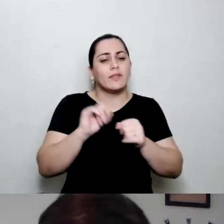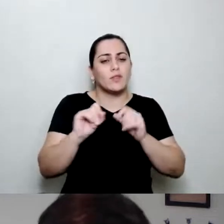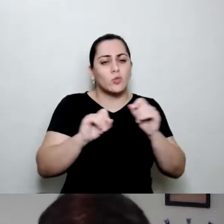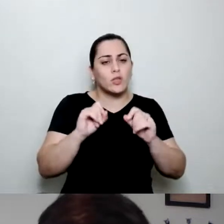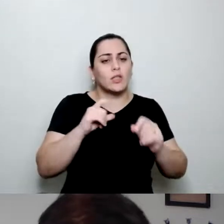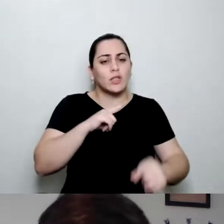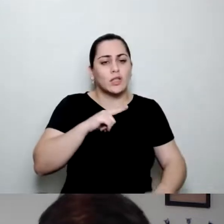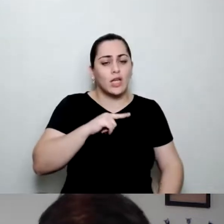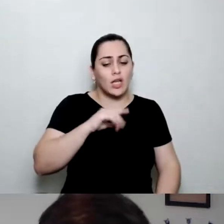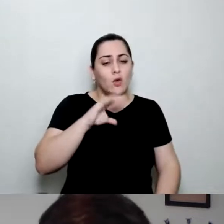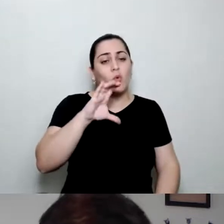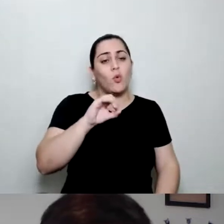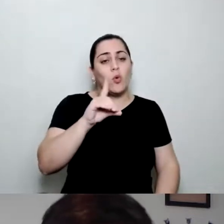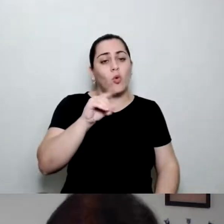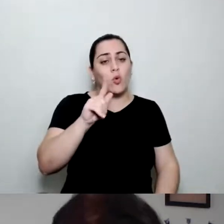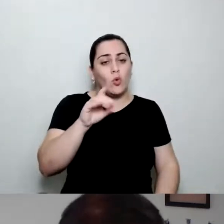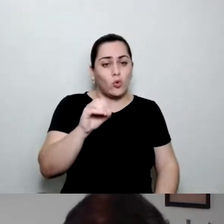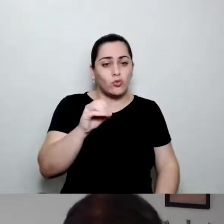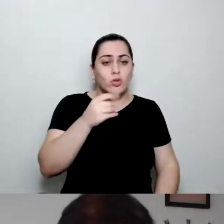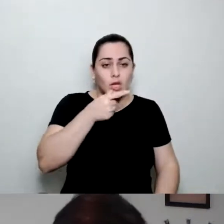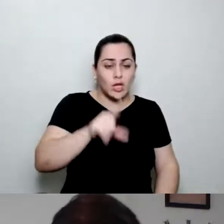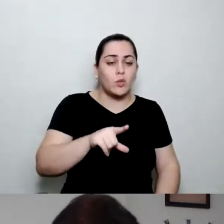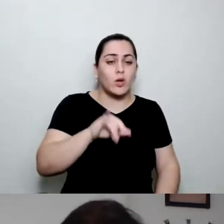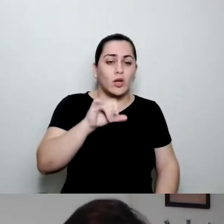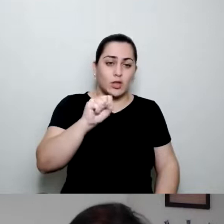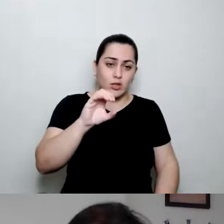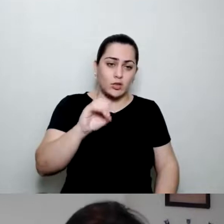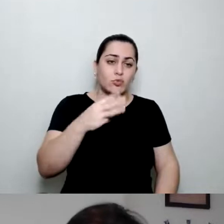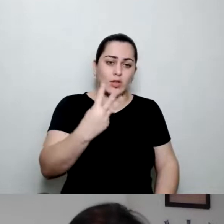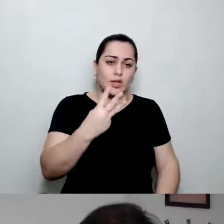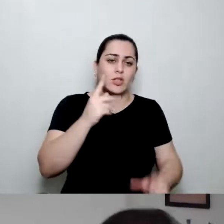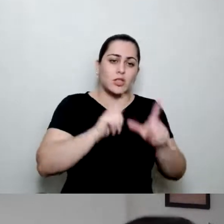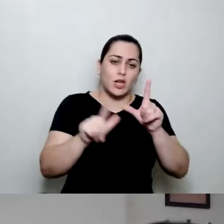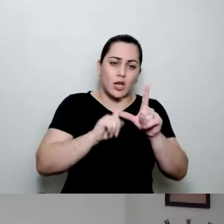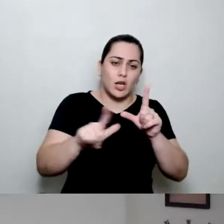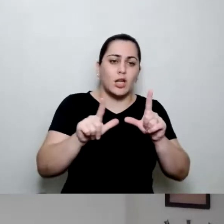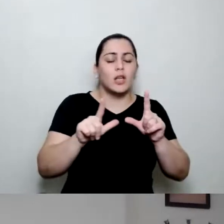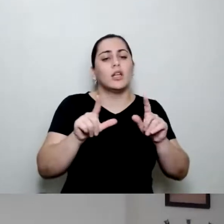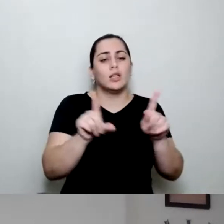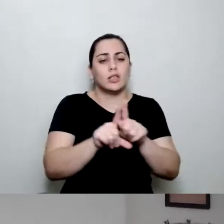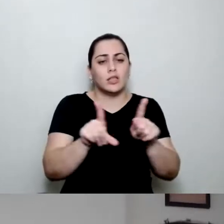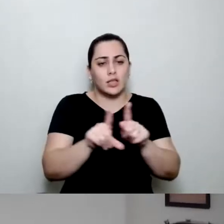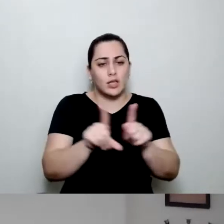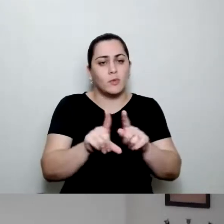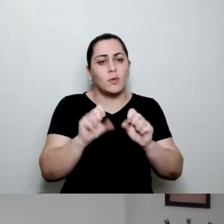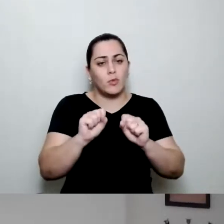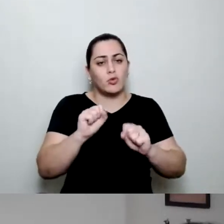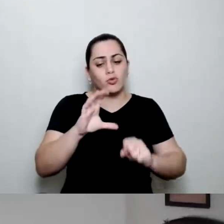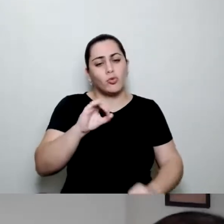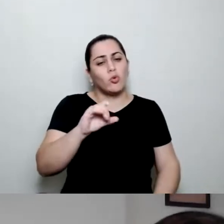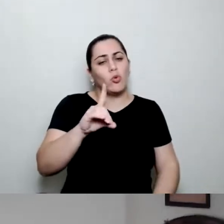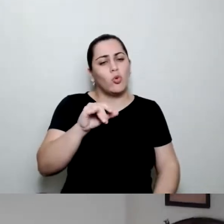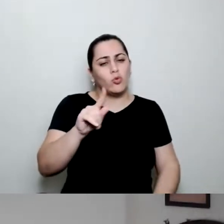o código da língua, a gente usa o código ISO de 3 letras, hoje em dia também tem a alternativa do Glottolog, que também oferece um código um pouco